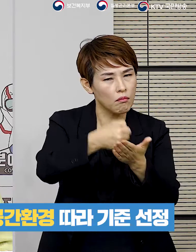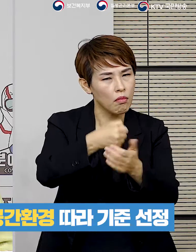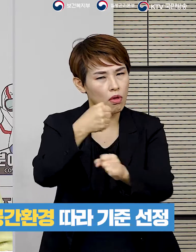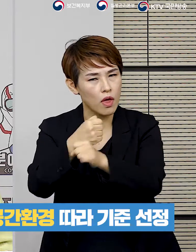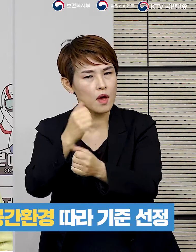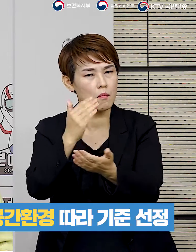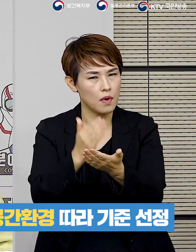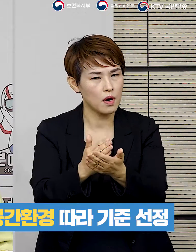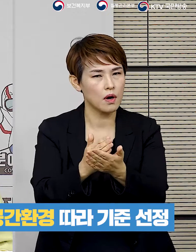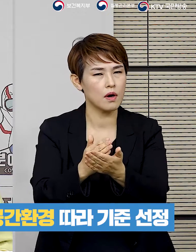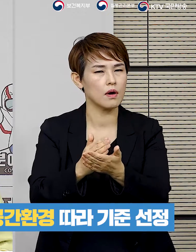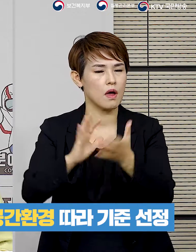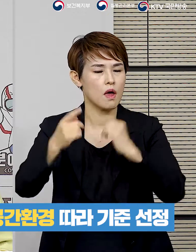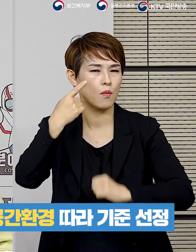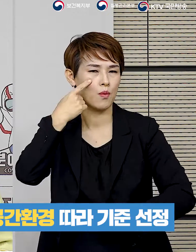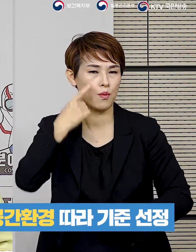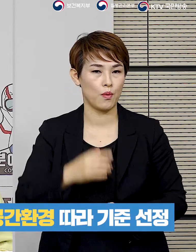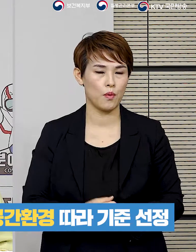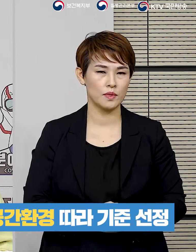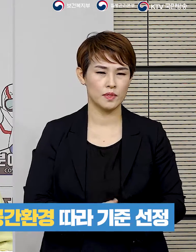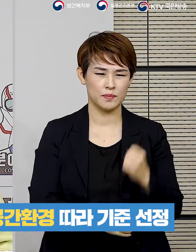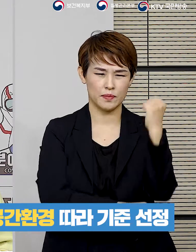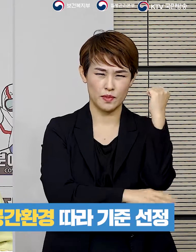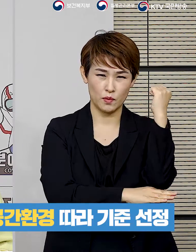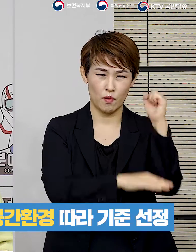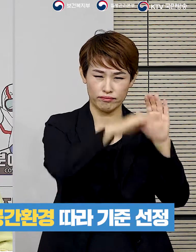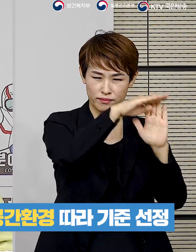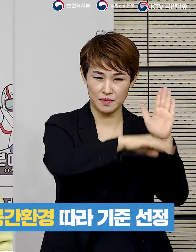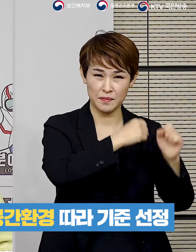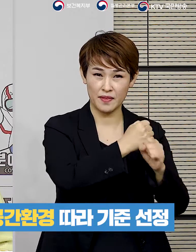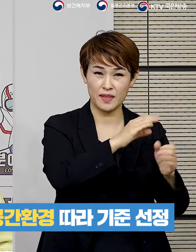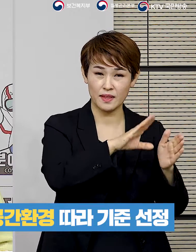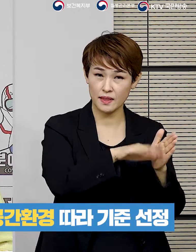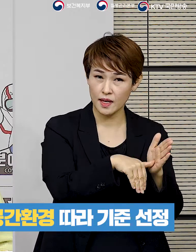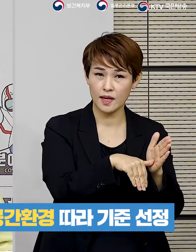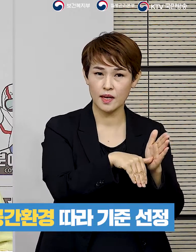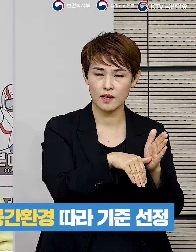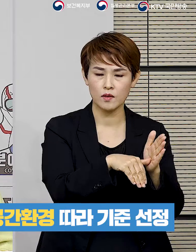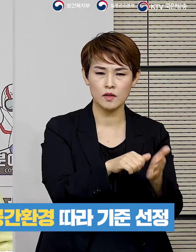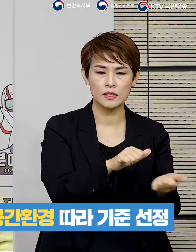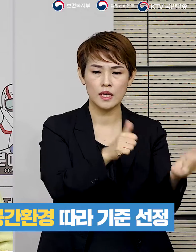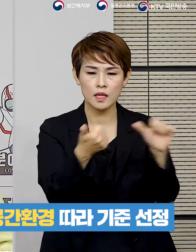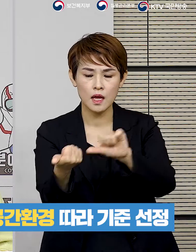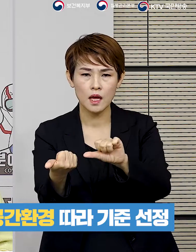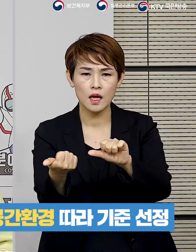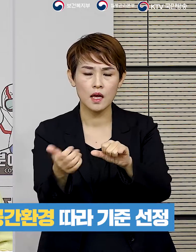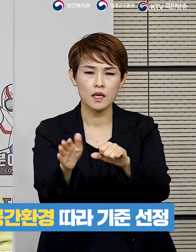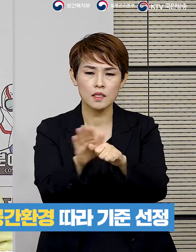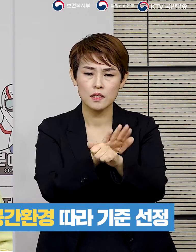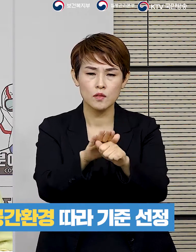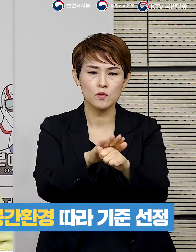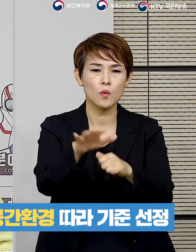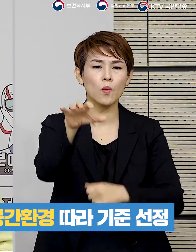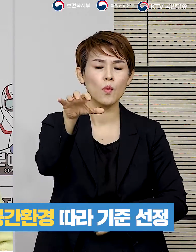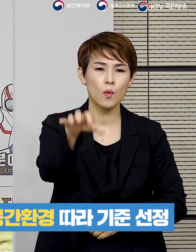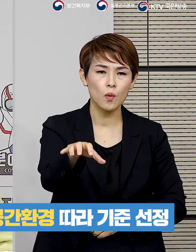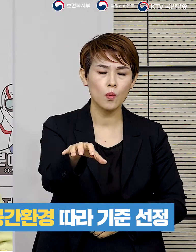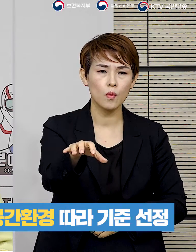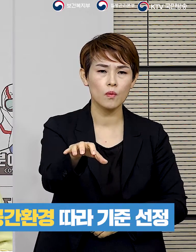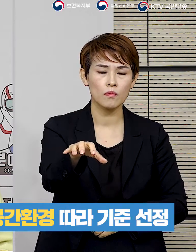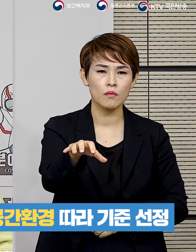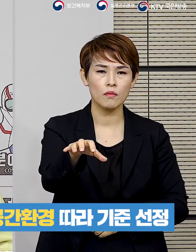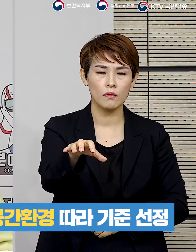필요한 것인지는 함께 검토하게 될 것입니다. 다만 지금 초안을 만드는 단계에서는 말씀드린 것처럼 장례식장 자체의